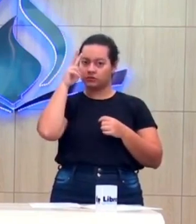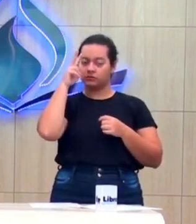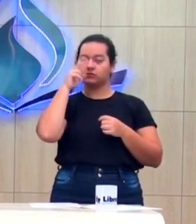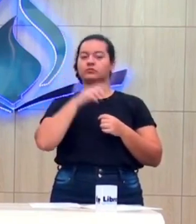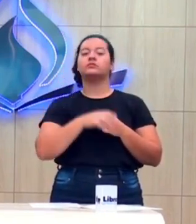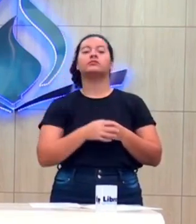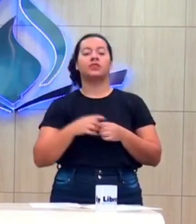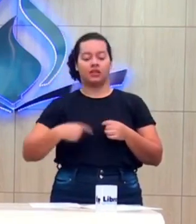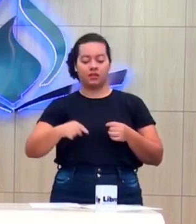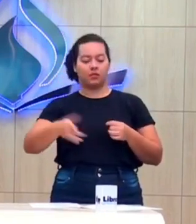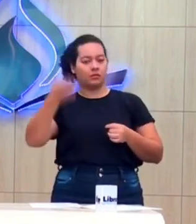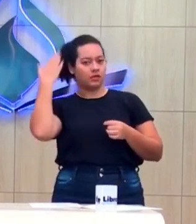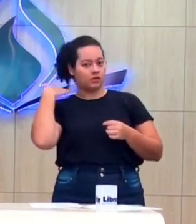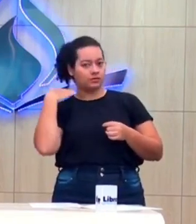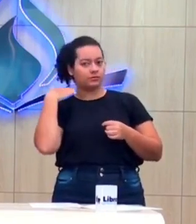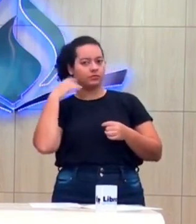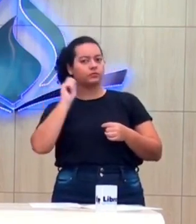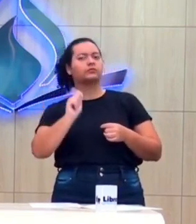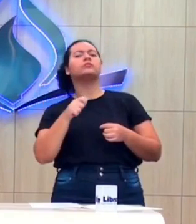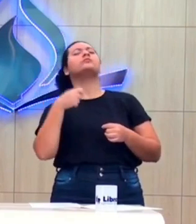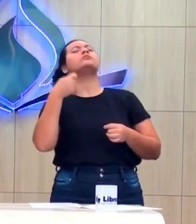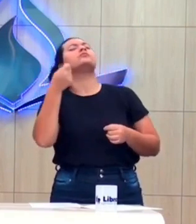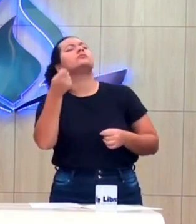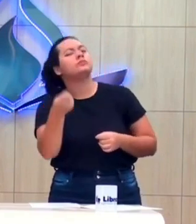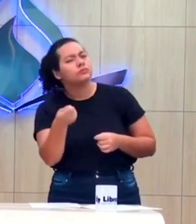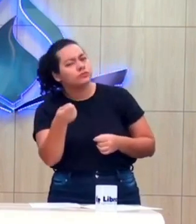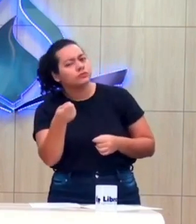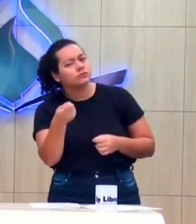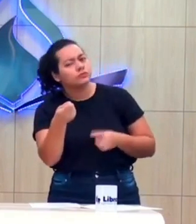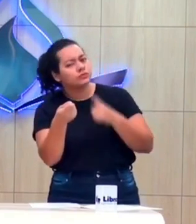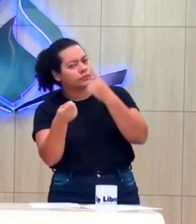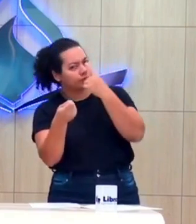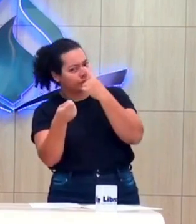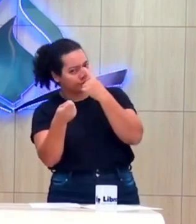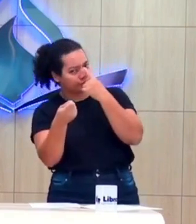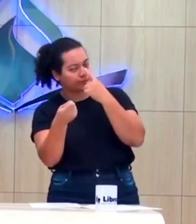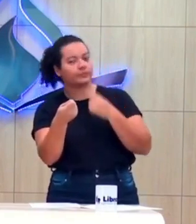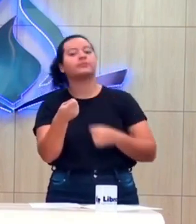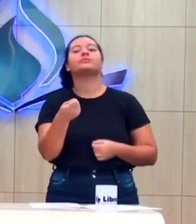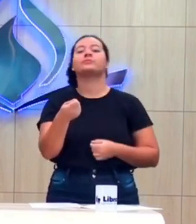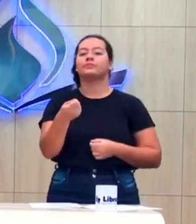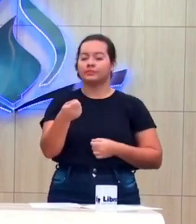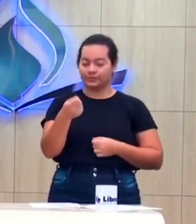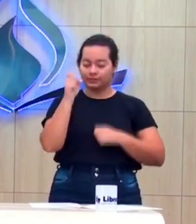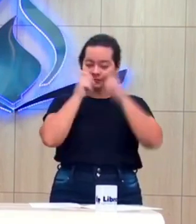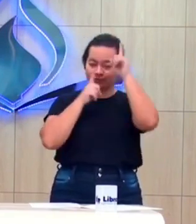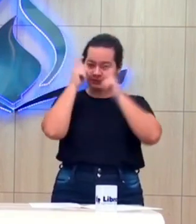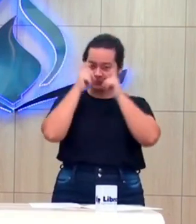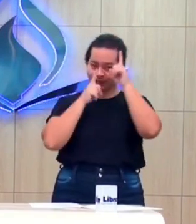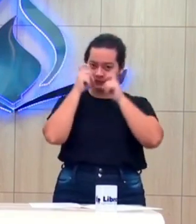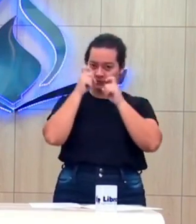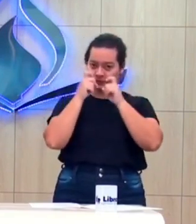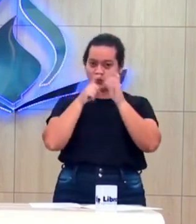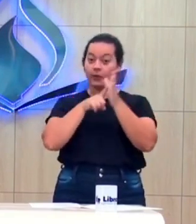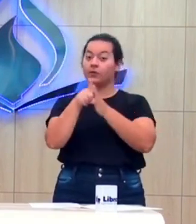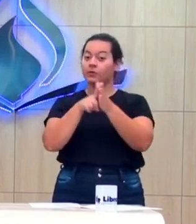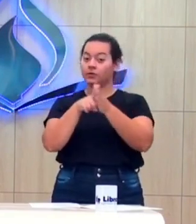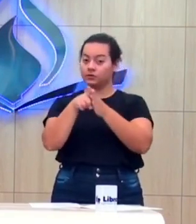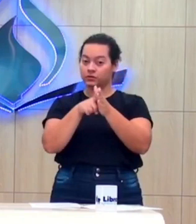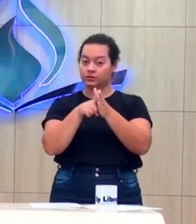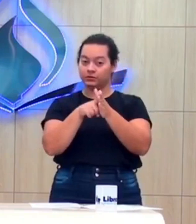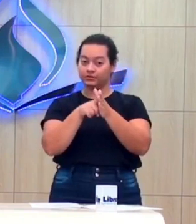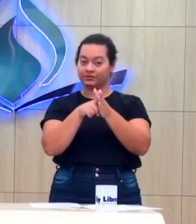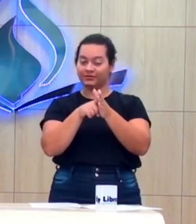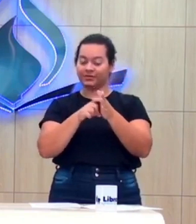falamos a semana passada? Qual o seu sinal, né? É sentido da pergunta. Sinal